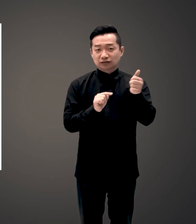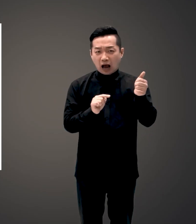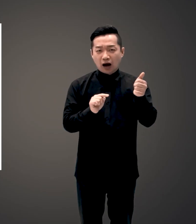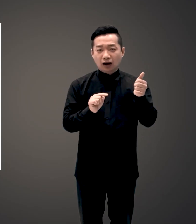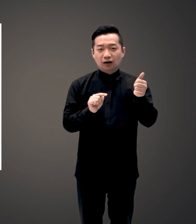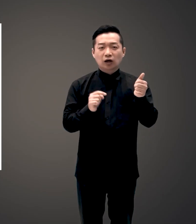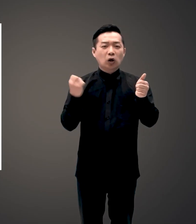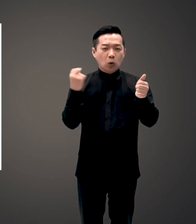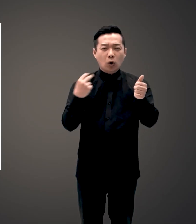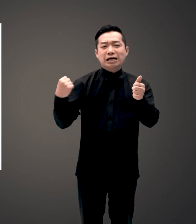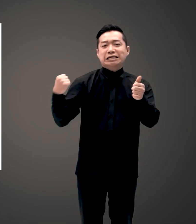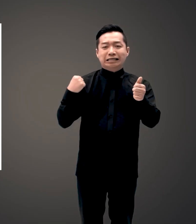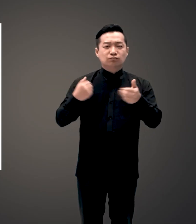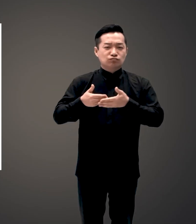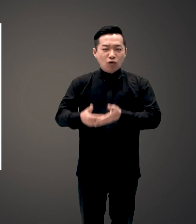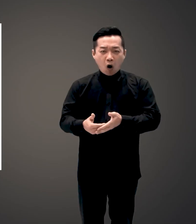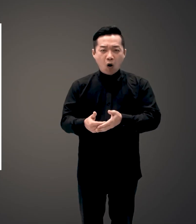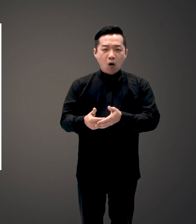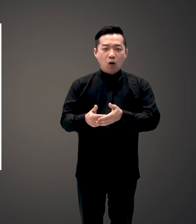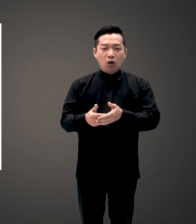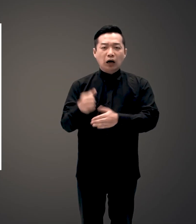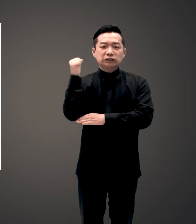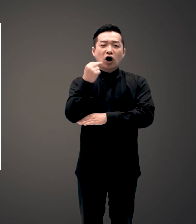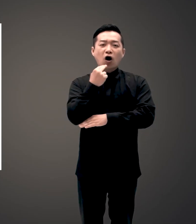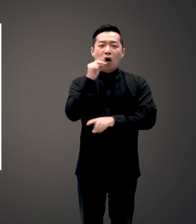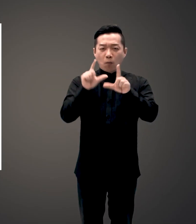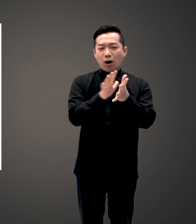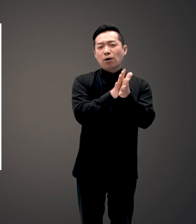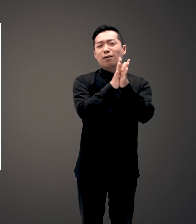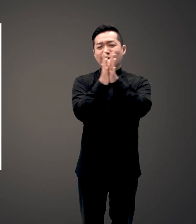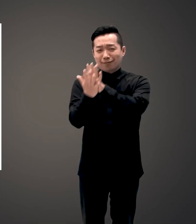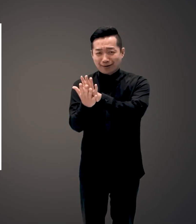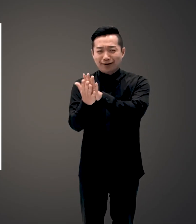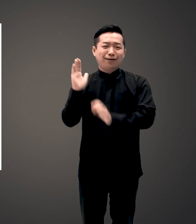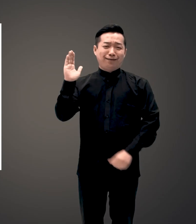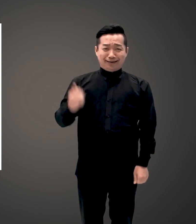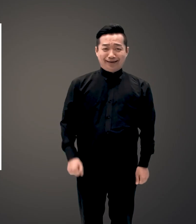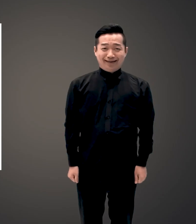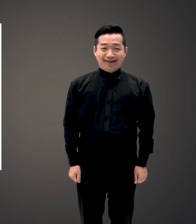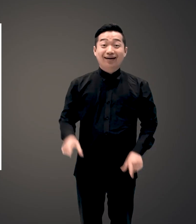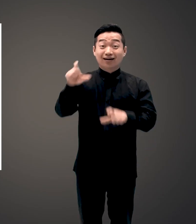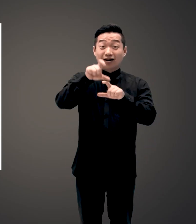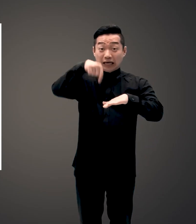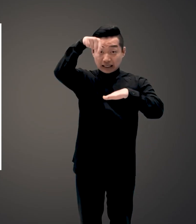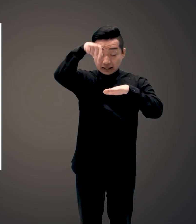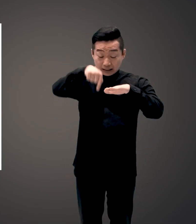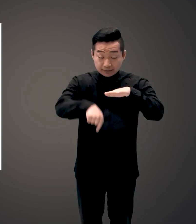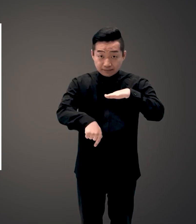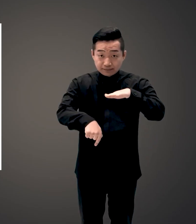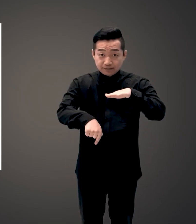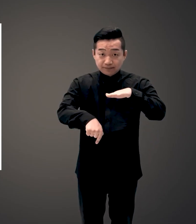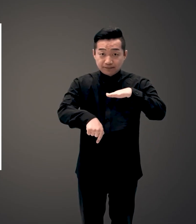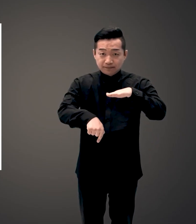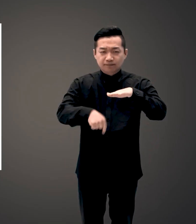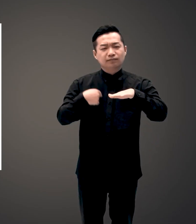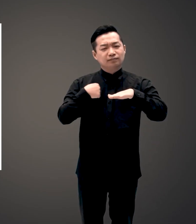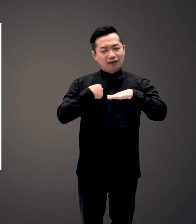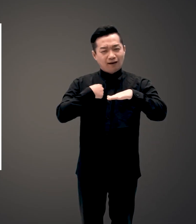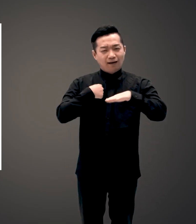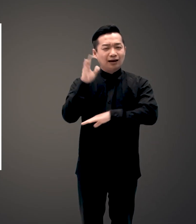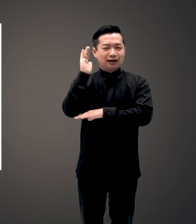되었습니다. 꿈라벨은 꿈과 라이프의 밸런스라는 뜻을 담고 있습니다. 꿈라벨에는 현재